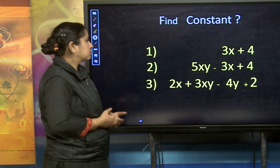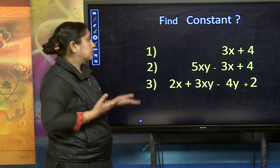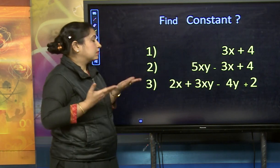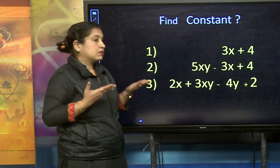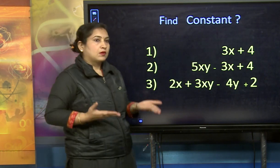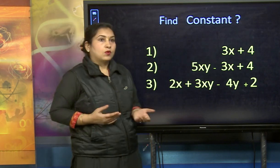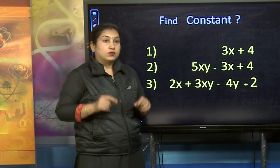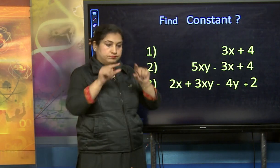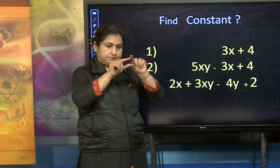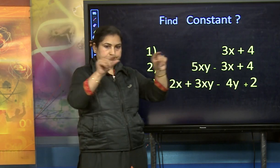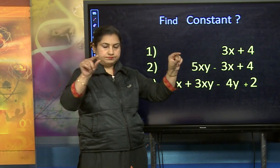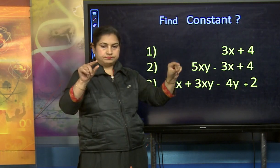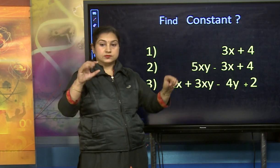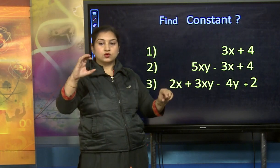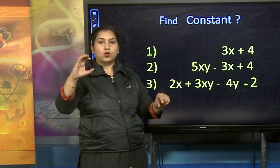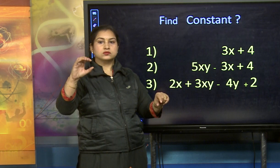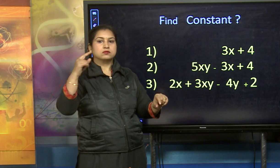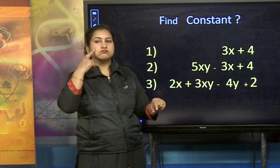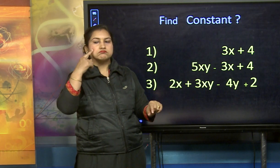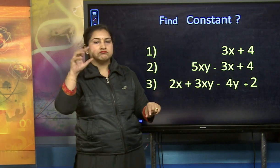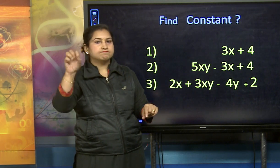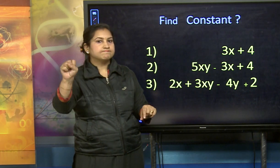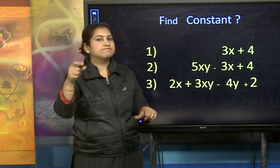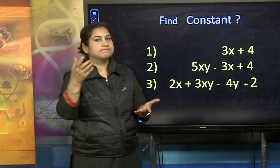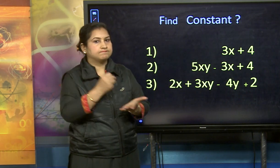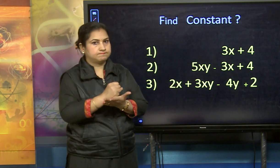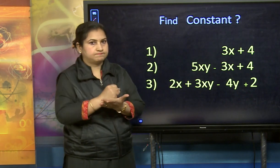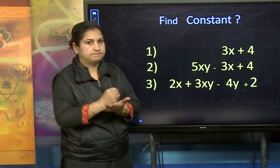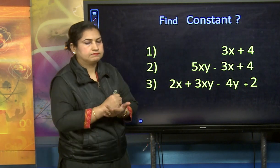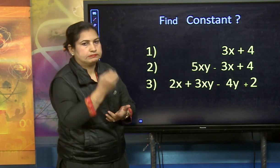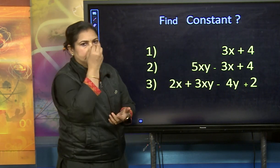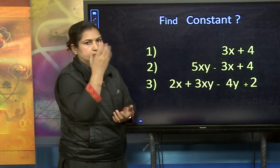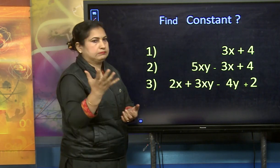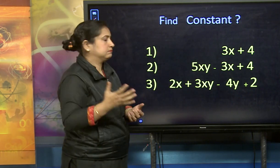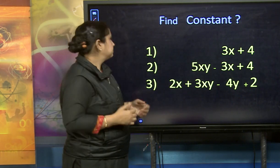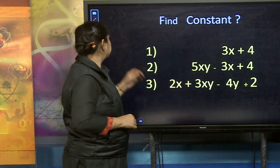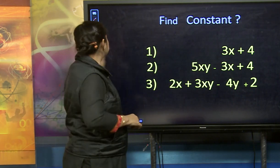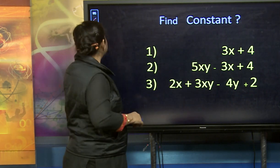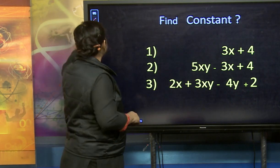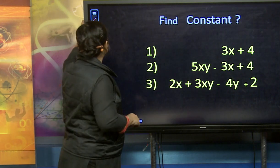है अब इसमें आपको कांस्टेंट को ढूंढना है देखिए यह भी बहुत आसान है